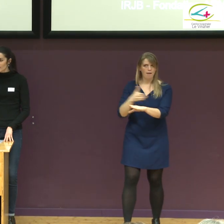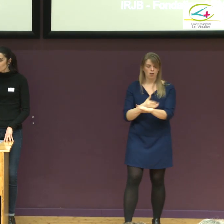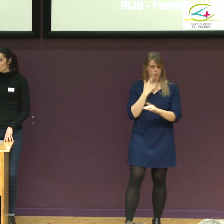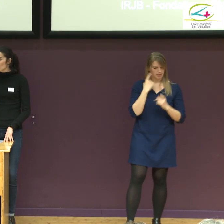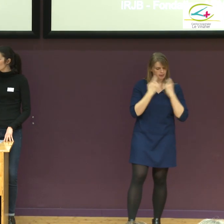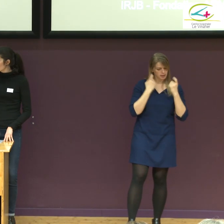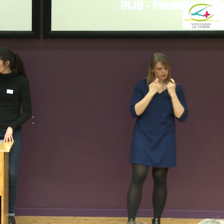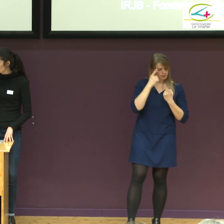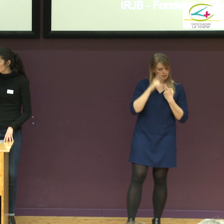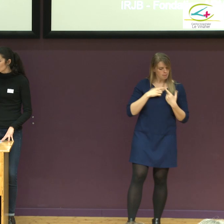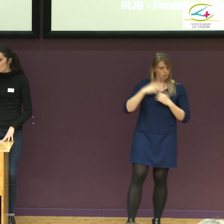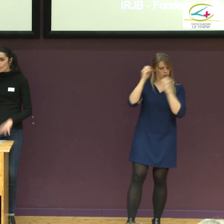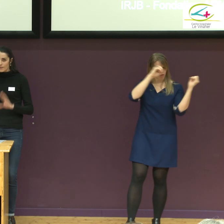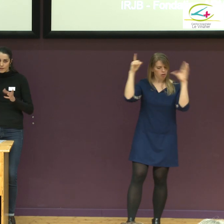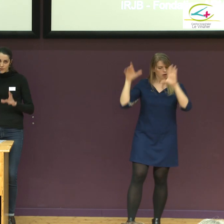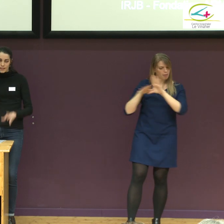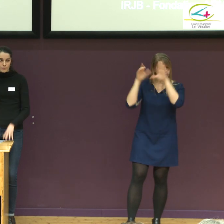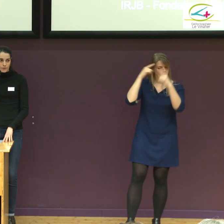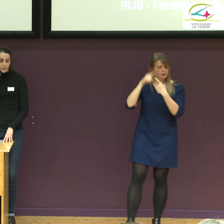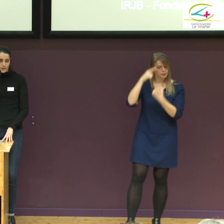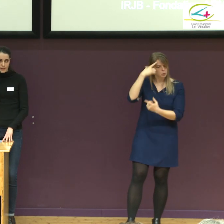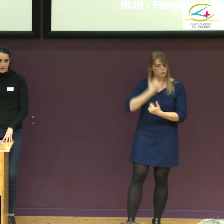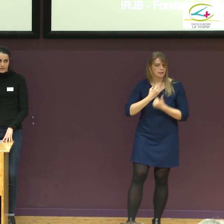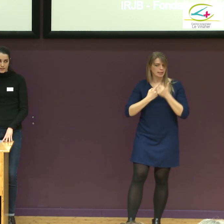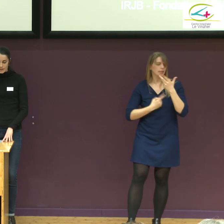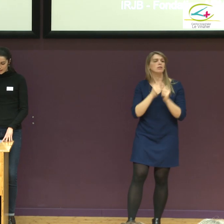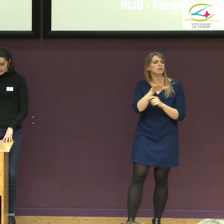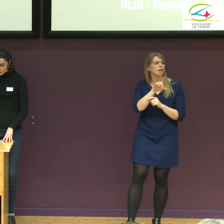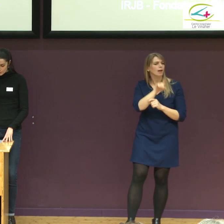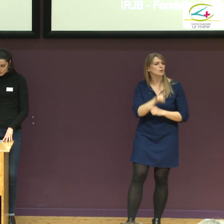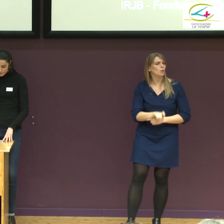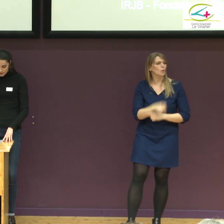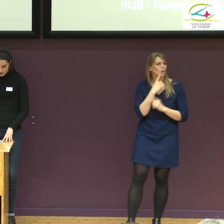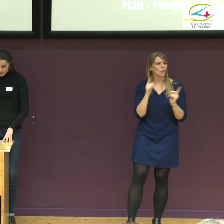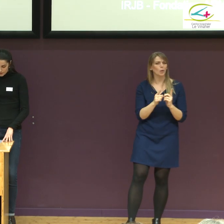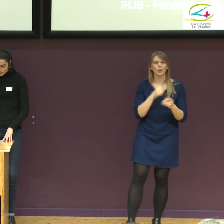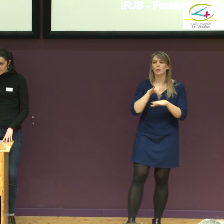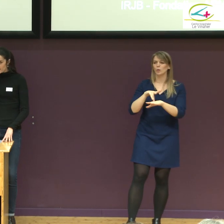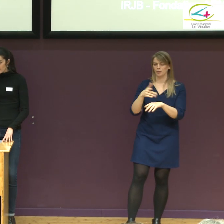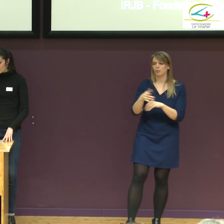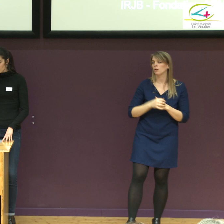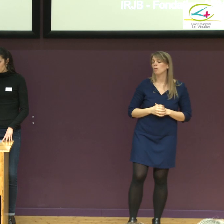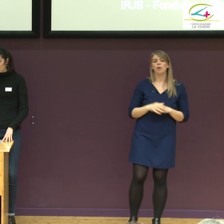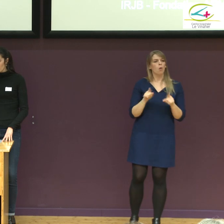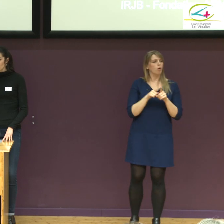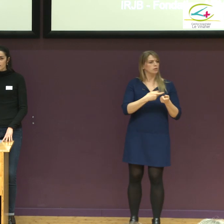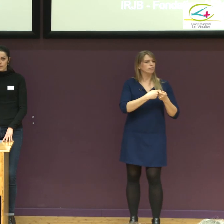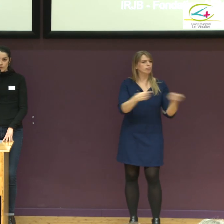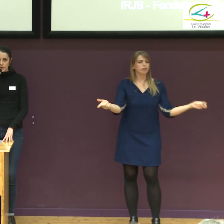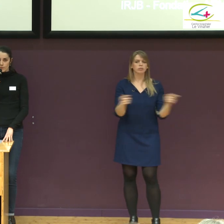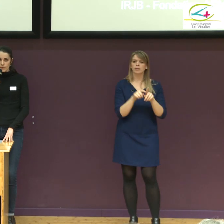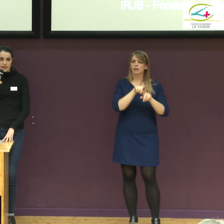faire travailler sur vos propres représentations via cinq petites idées reçues. Vous avez également distribué un